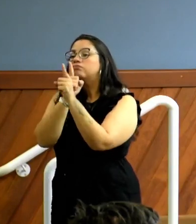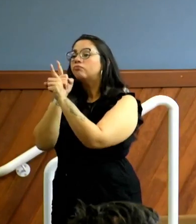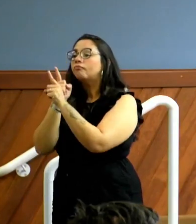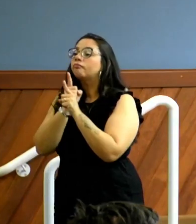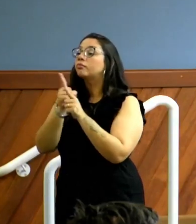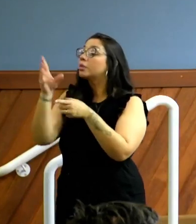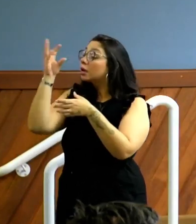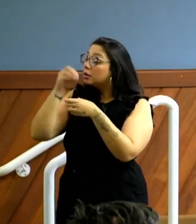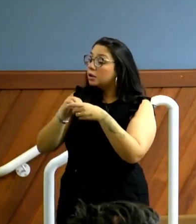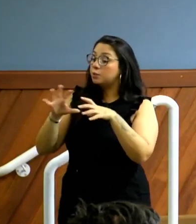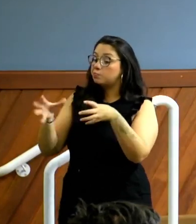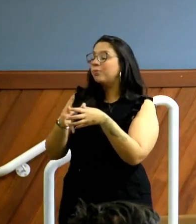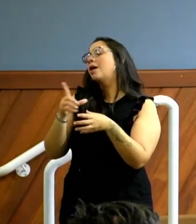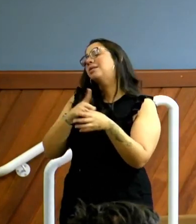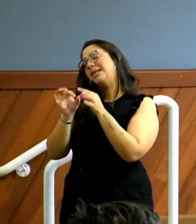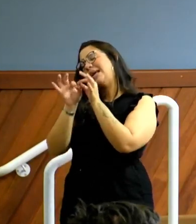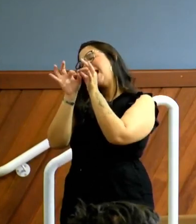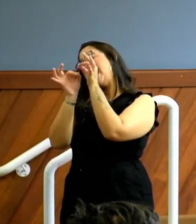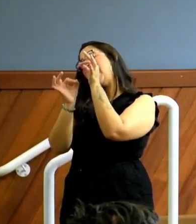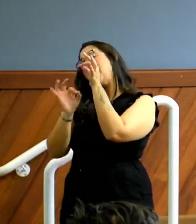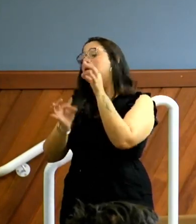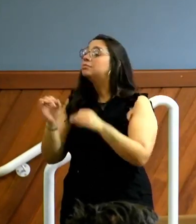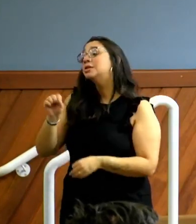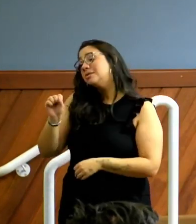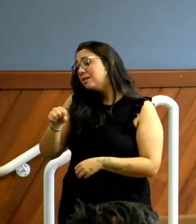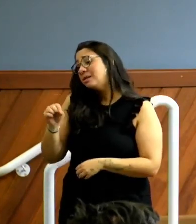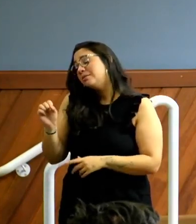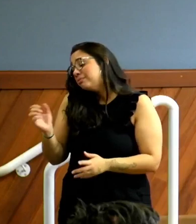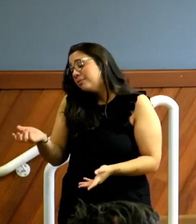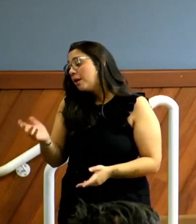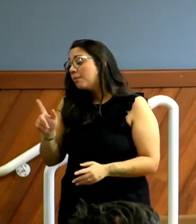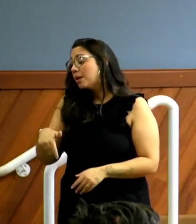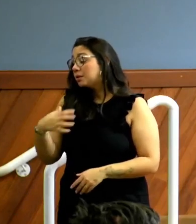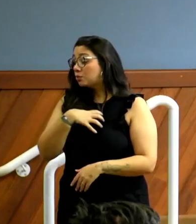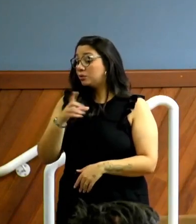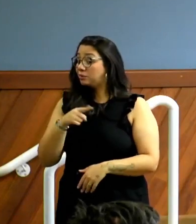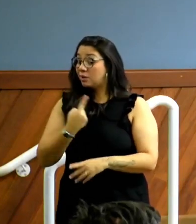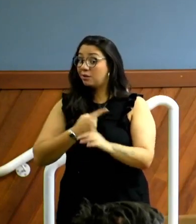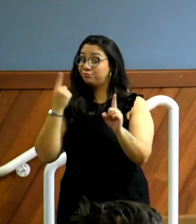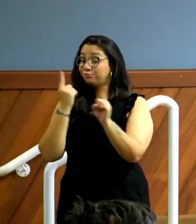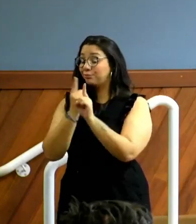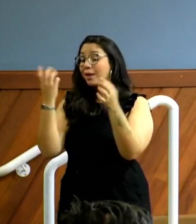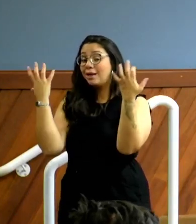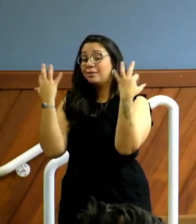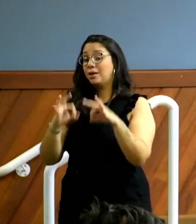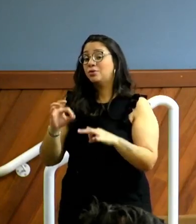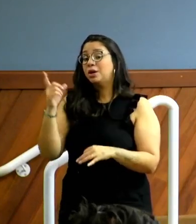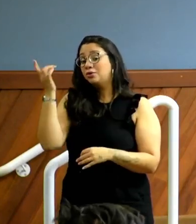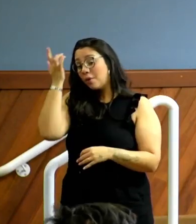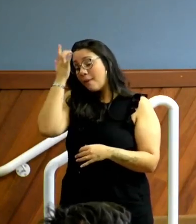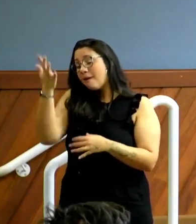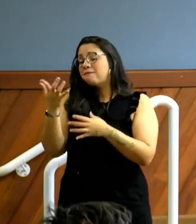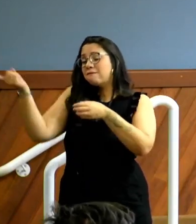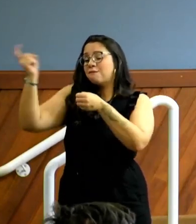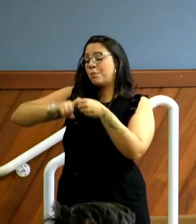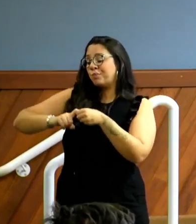do seu conjunto. Pode ser longo? Pode, porque às vezes vai embora. Mas foi o método que nós encontramos que seria mais fácil para recuperar e ir